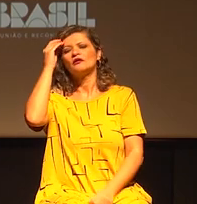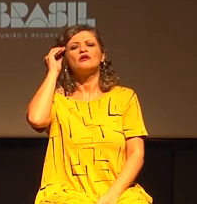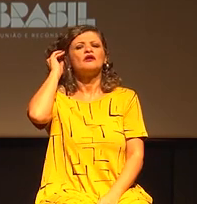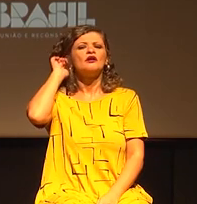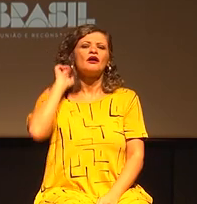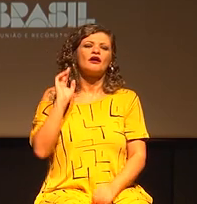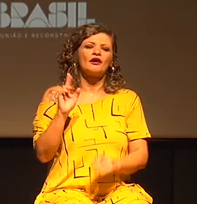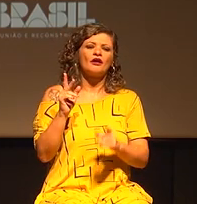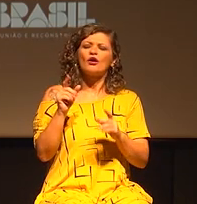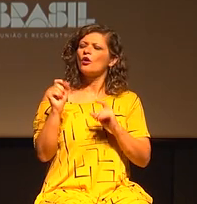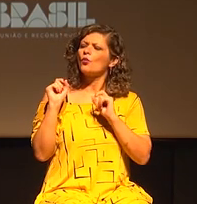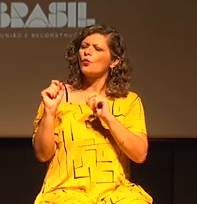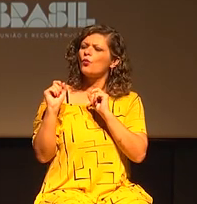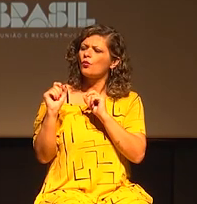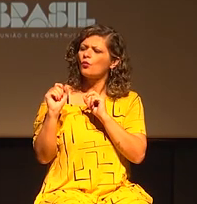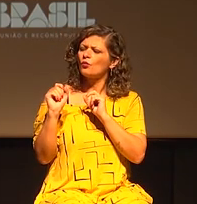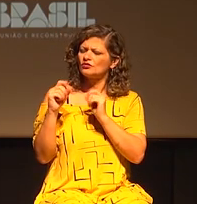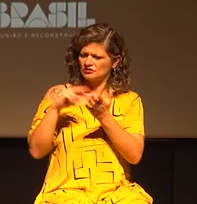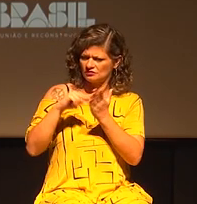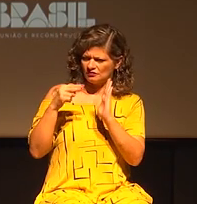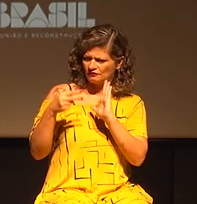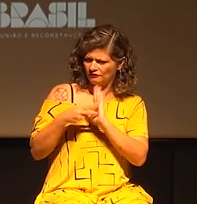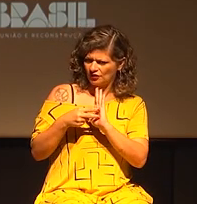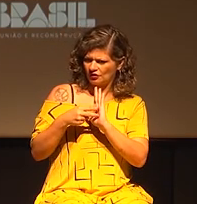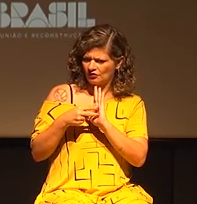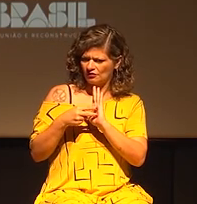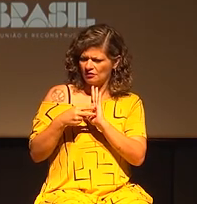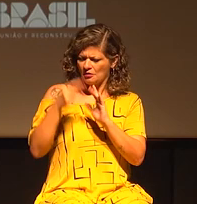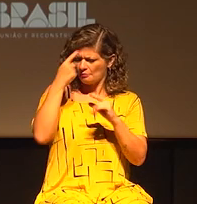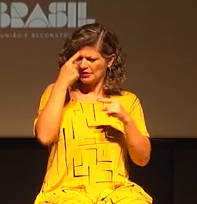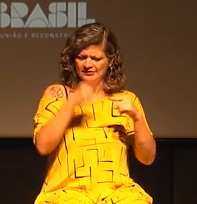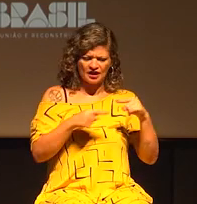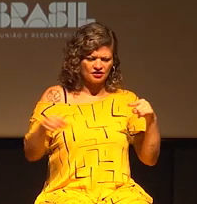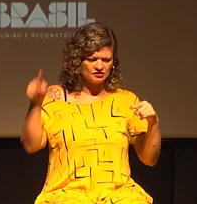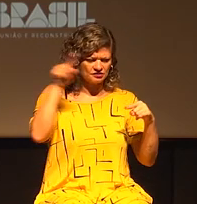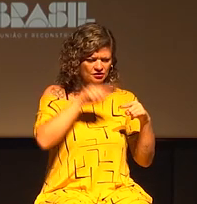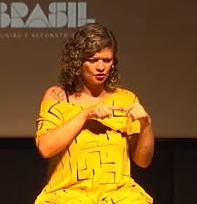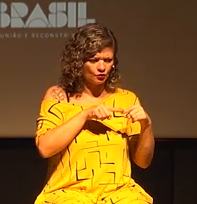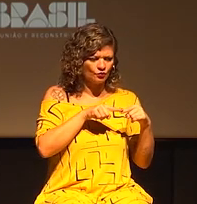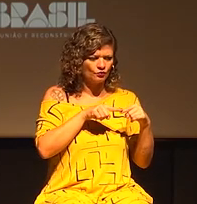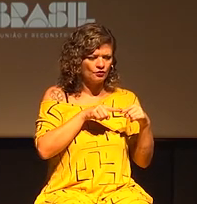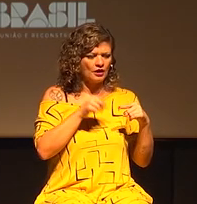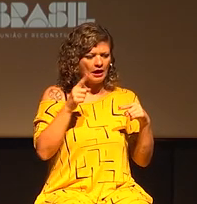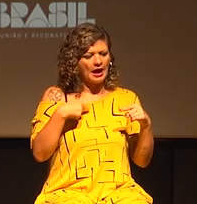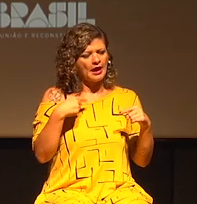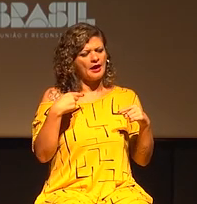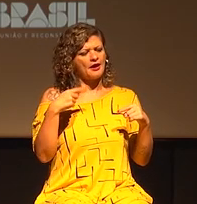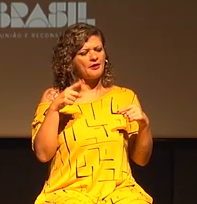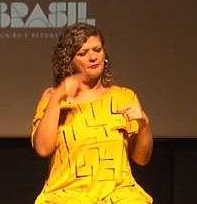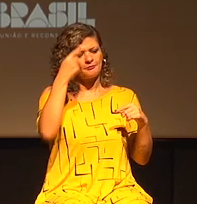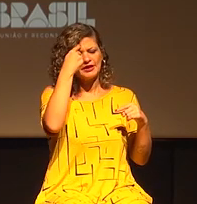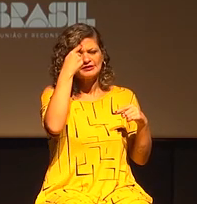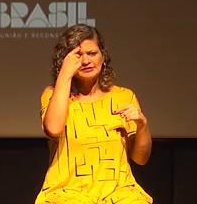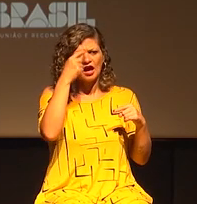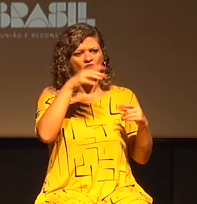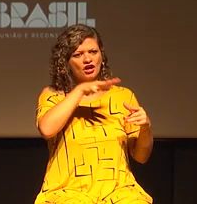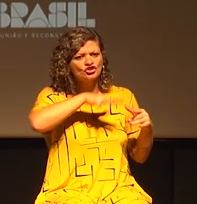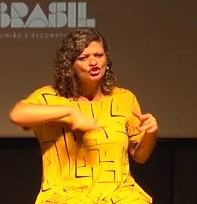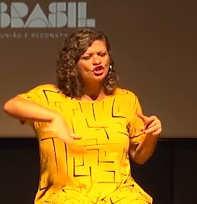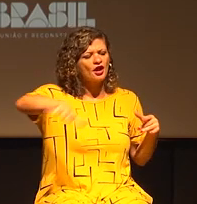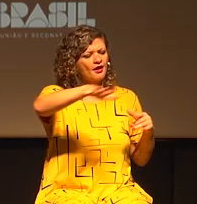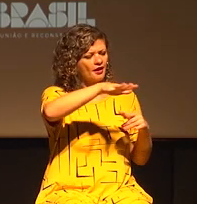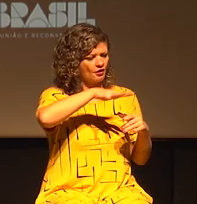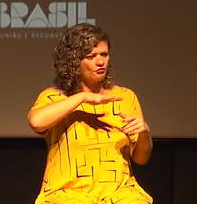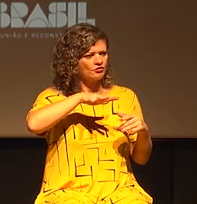famero é o seguinte é isso quer dizer que pensar em ciclo é pensar assim de uma maneira também assim é Global entendeu